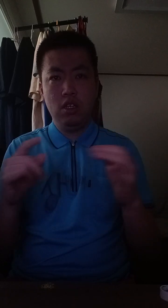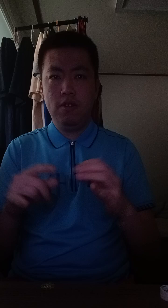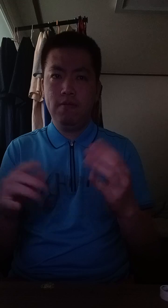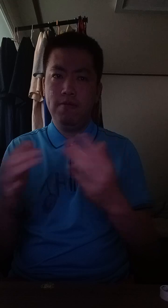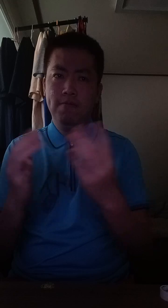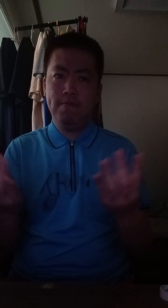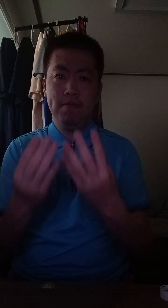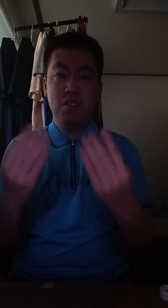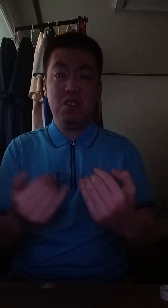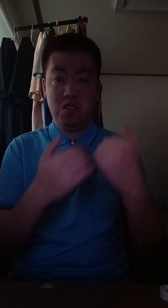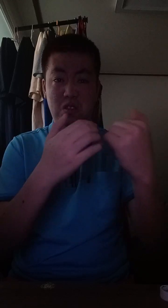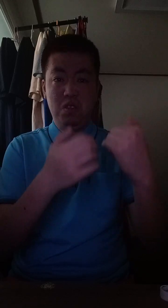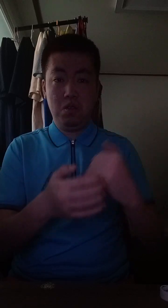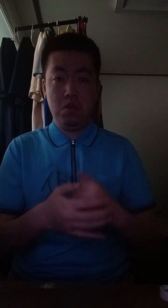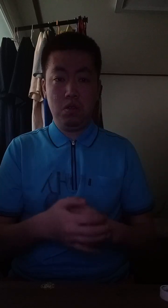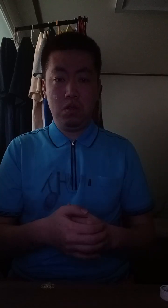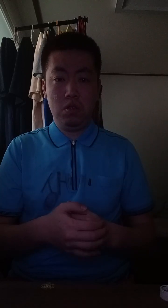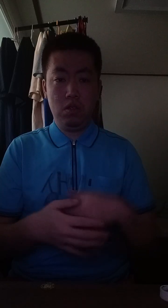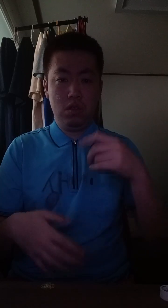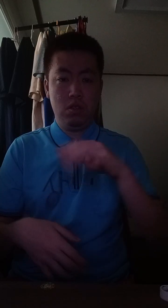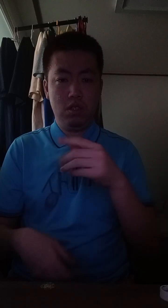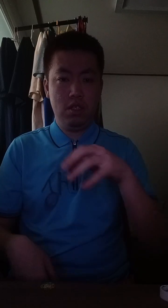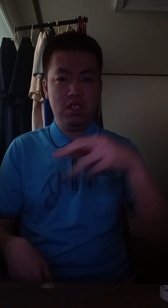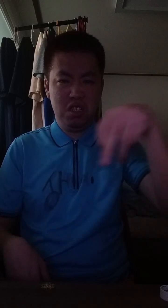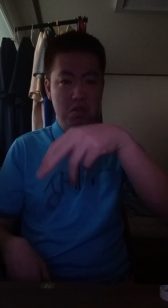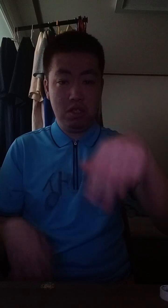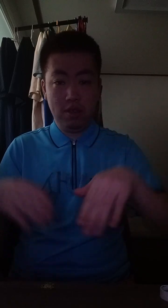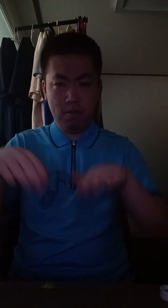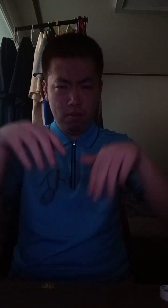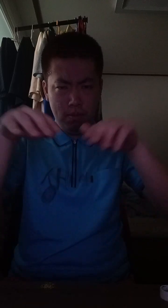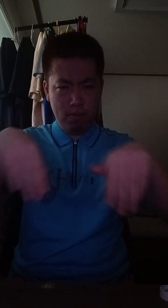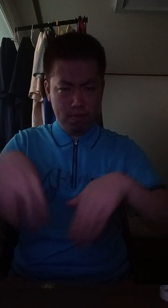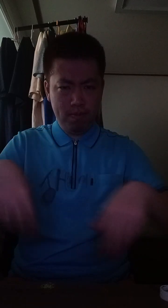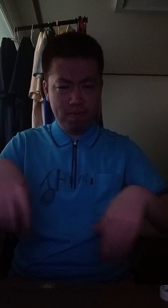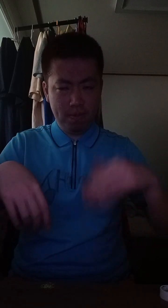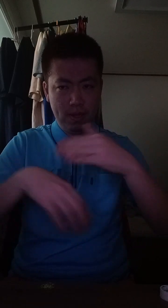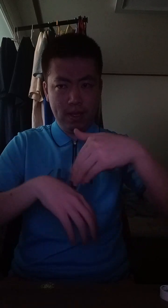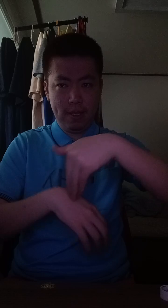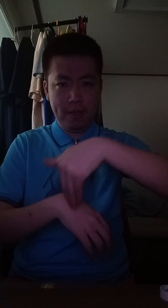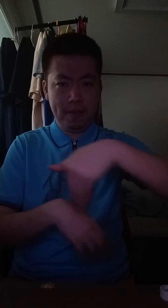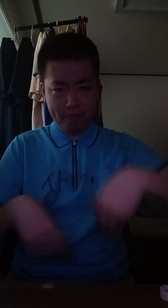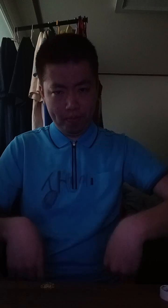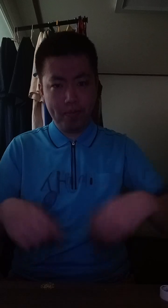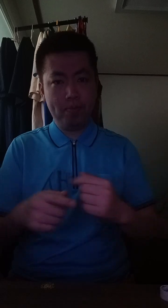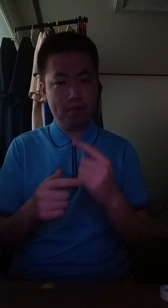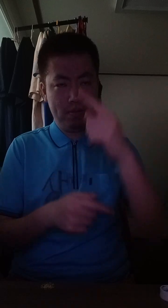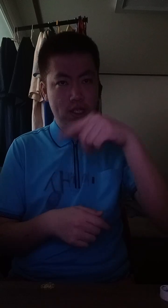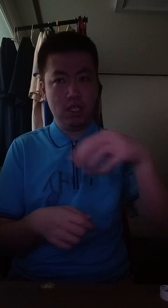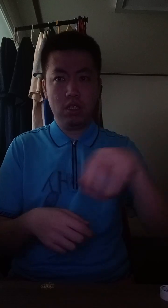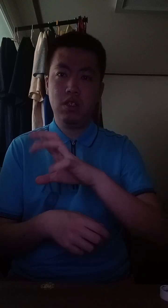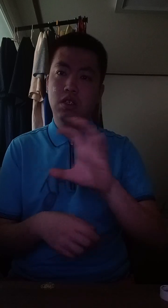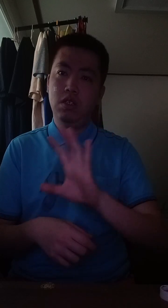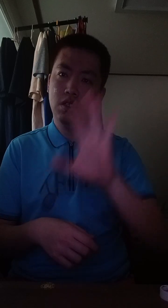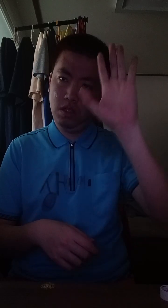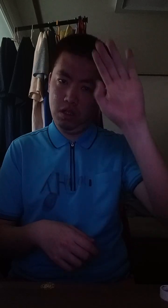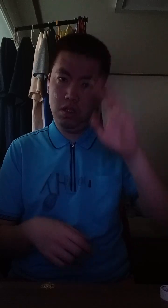400여 곳이 넘습니다. 지난해 일어난 승강장 발빠짐 사고는 82건. 서울교통공사는 자동 발판 설치를